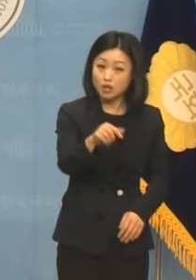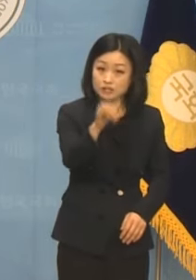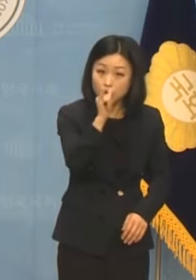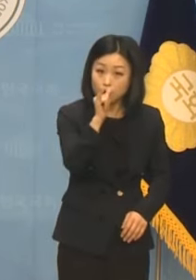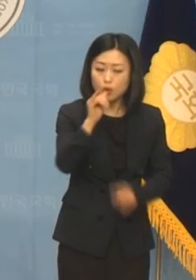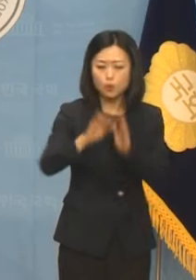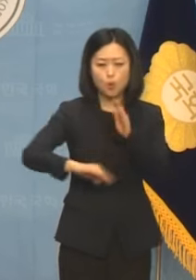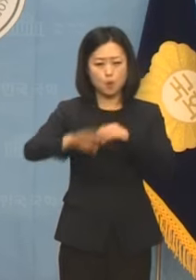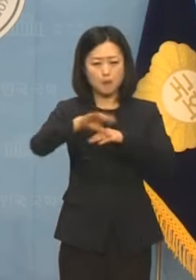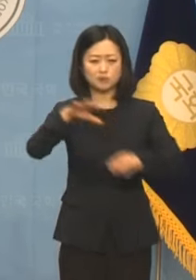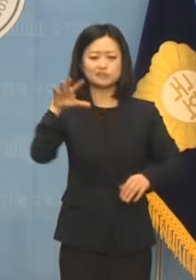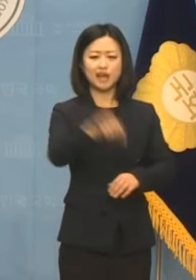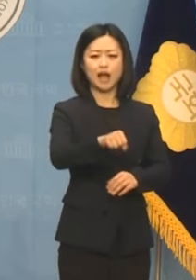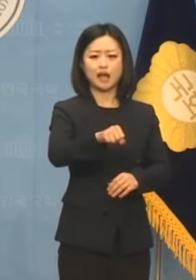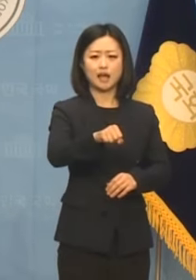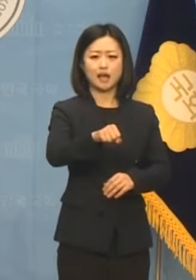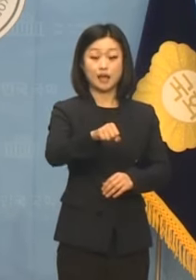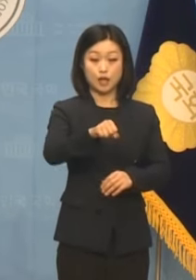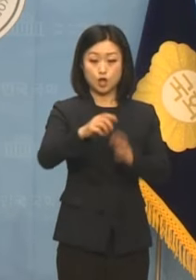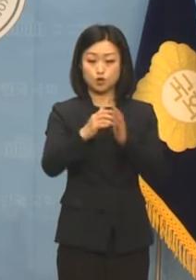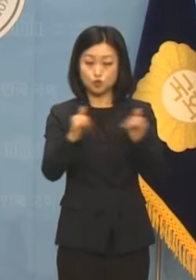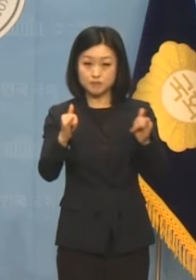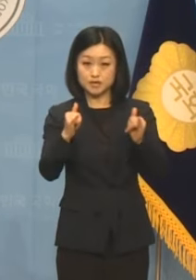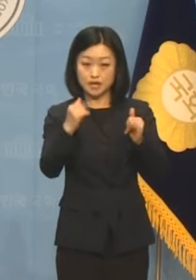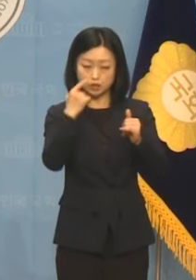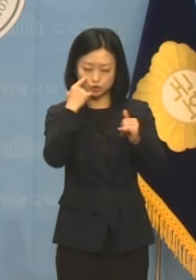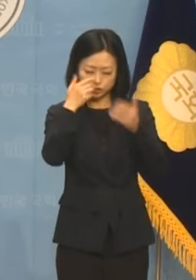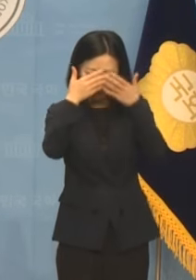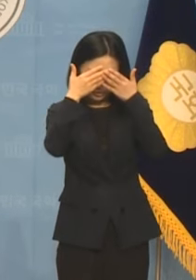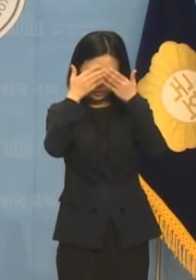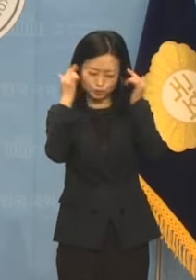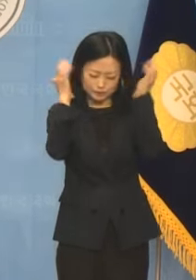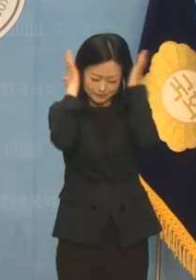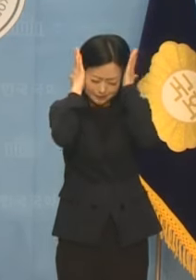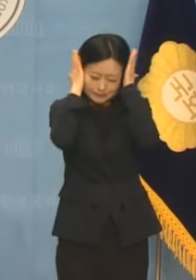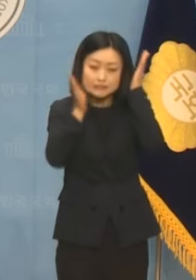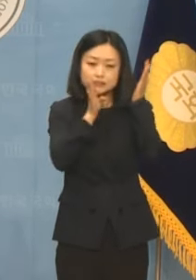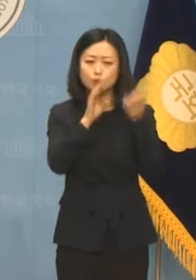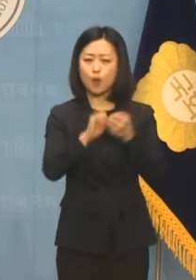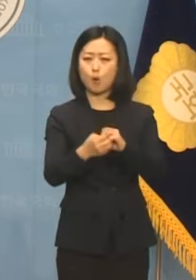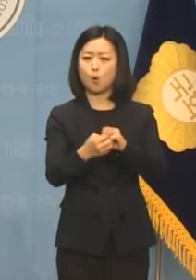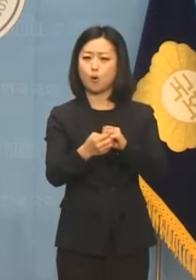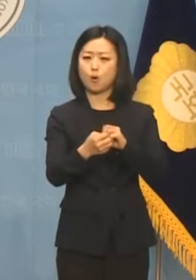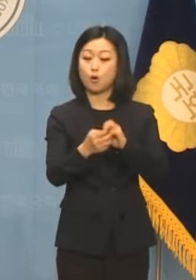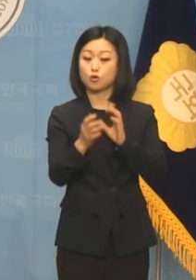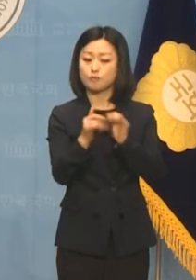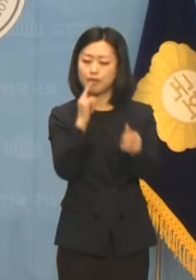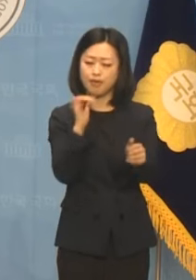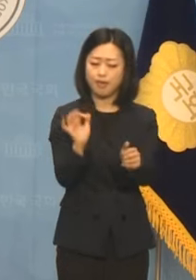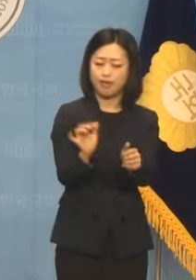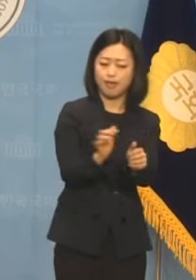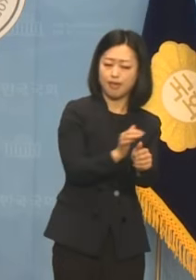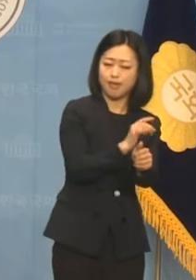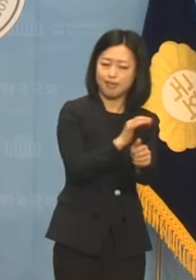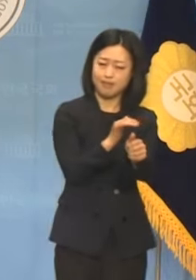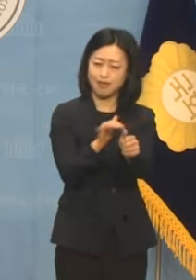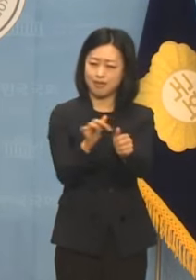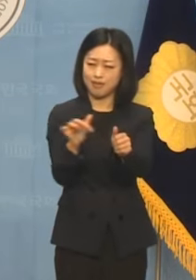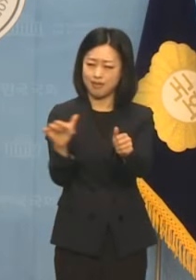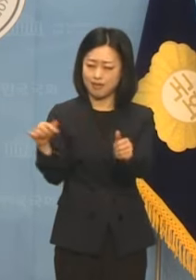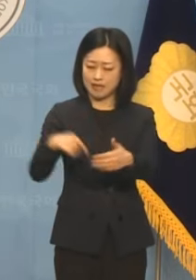공영 방송을 장악해서 국민의 눈과 길을 가려 진실을 왜곡해 국민을 현혹시키다 검은